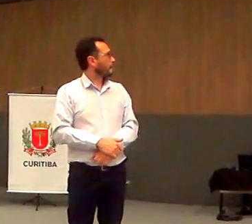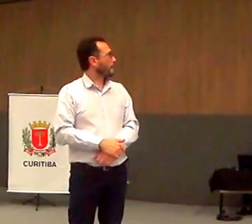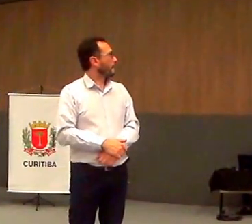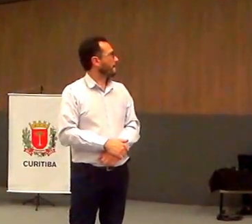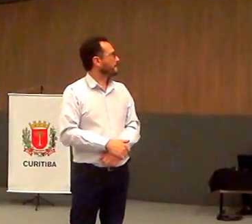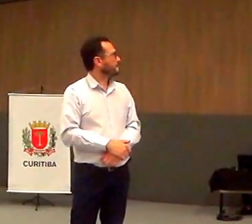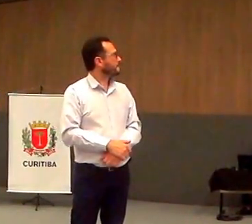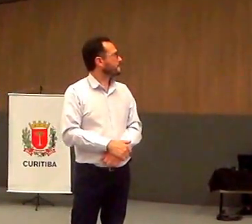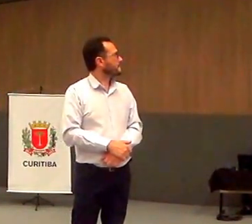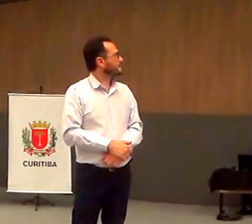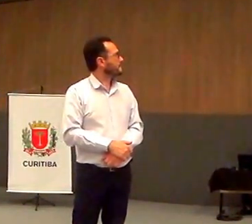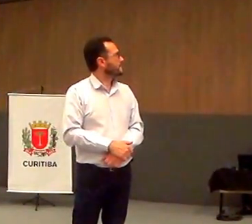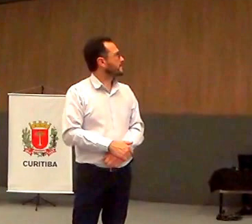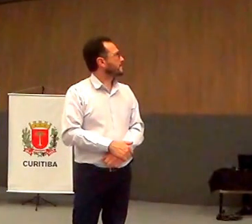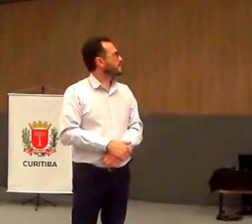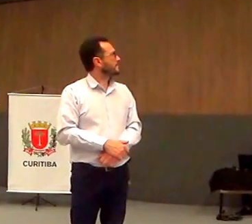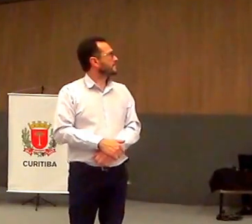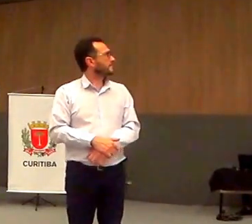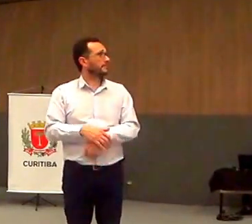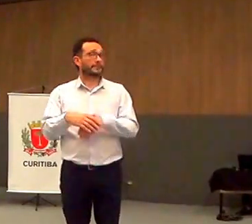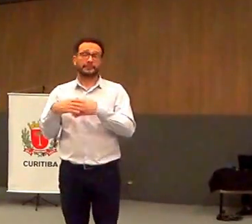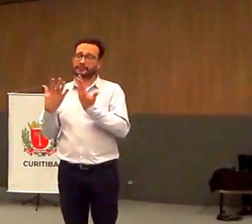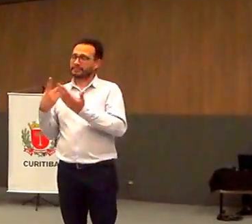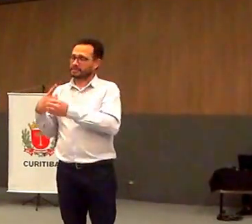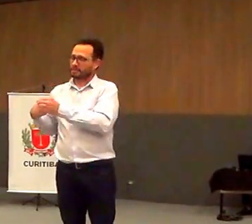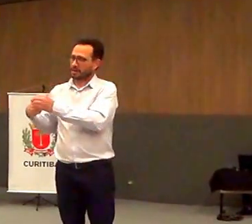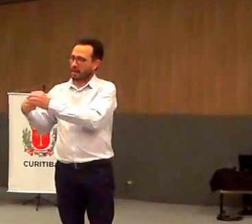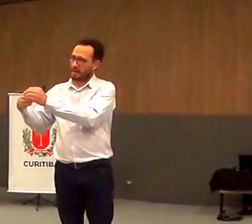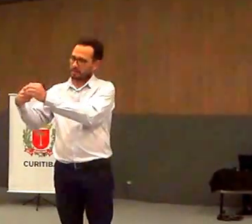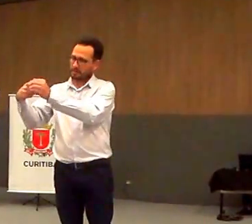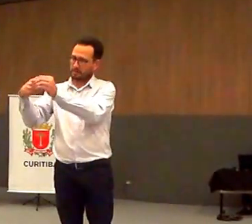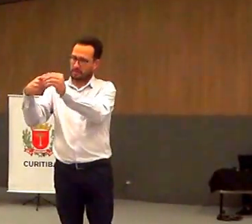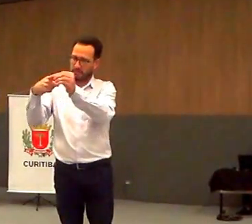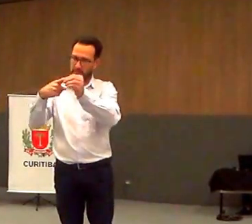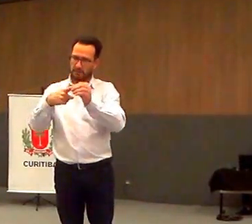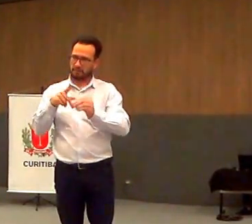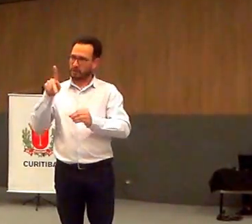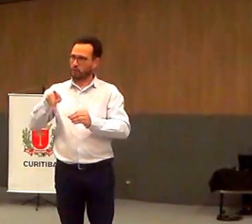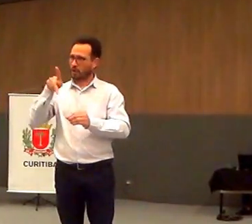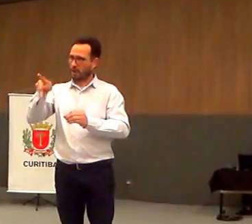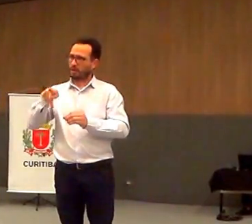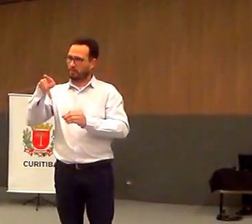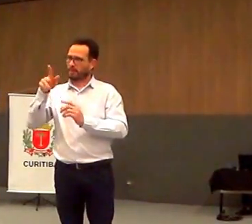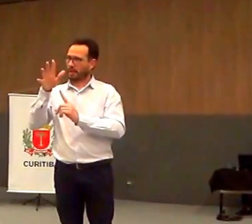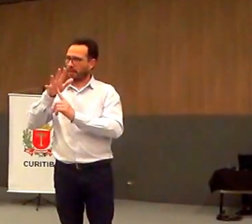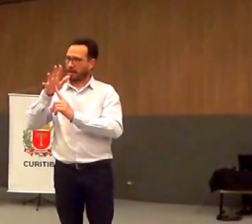Aqui a informação das dioceses, né, em que a pastoral está presente, a nível do Paraná.